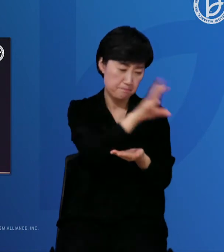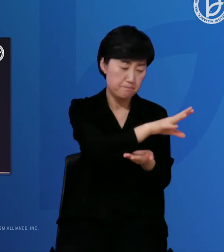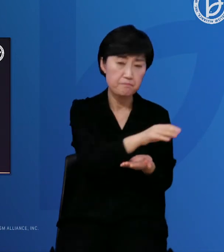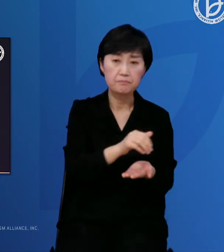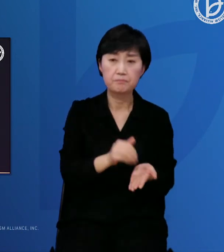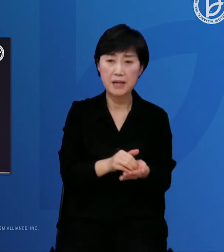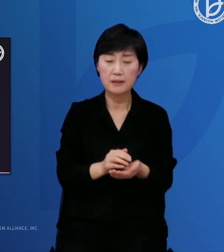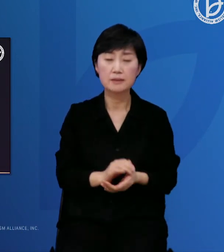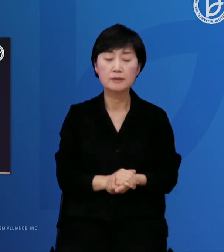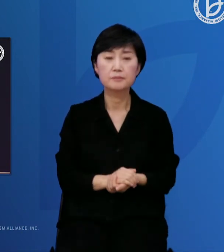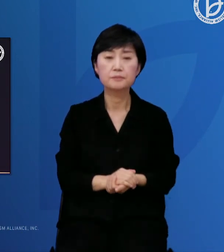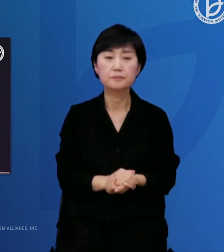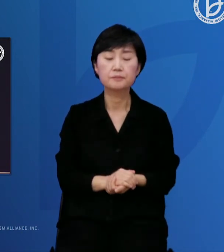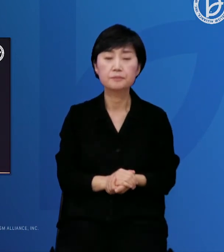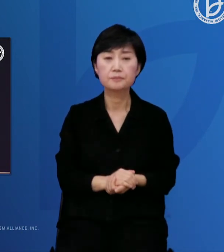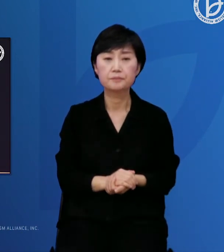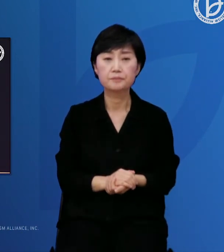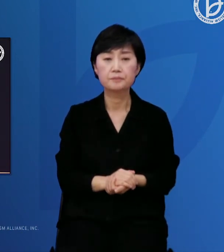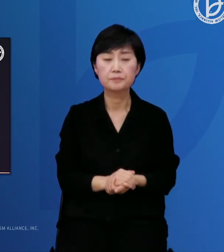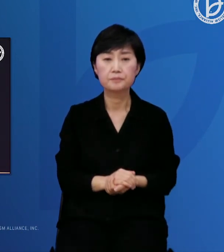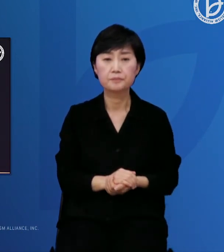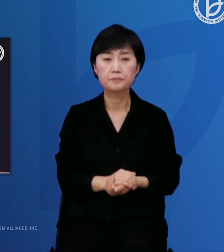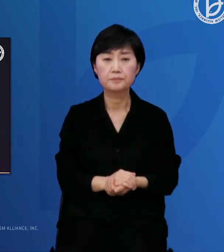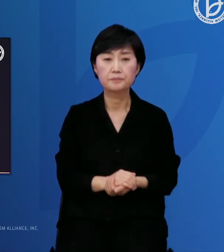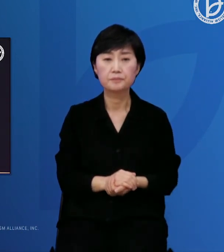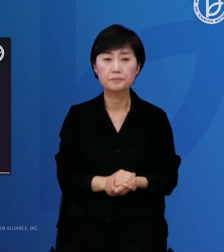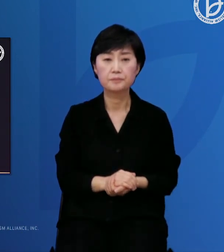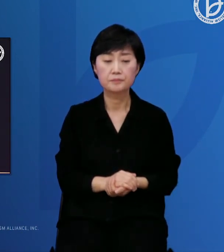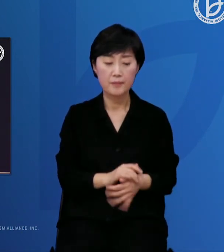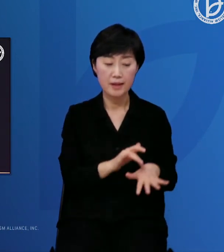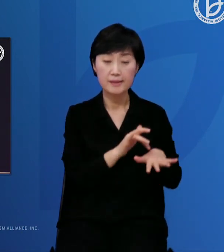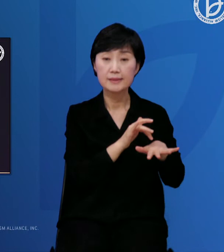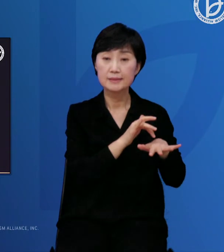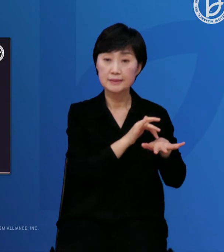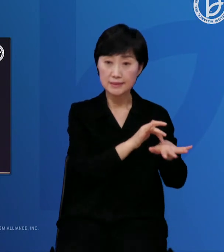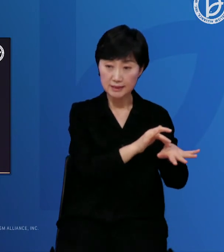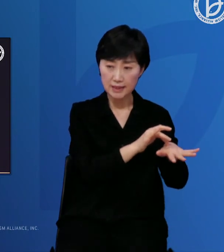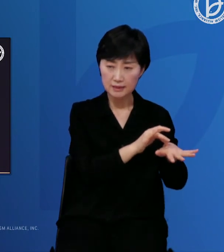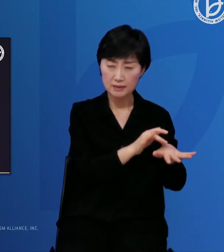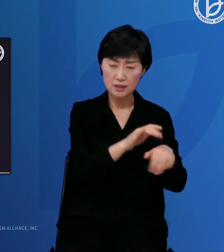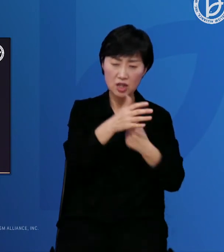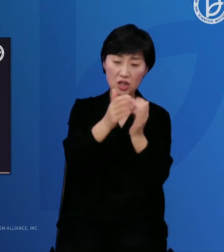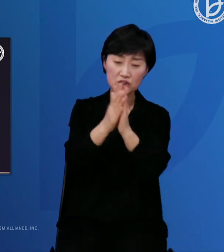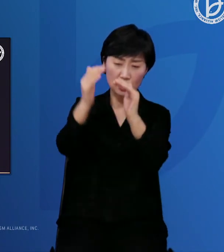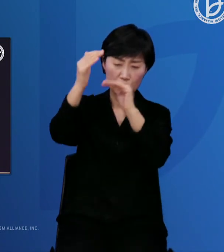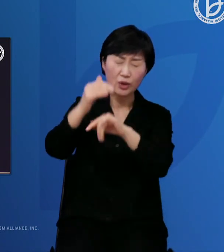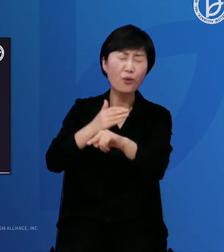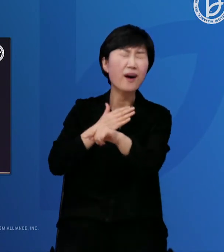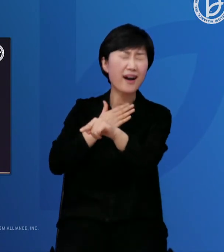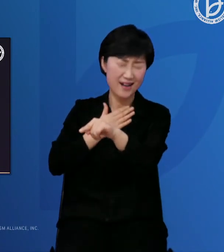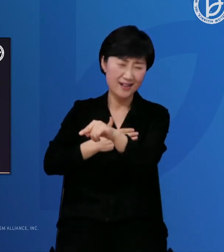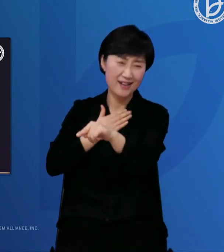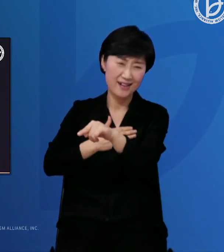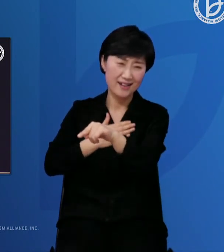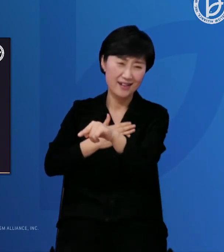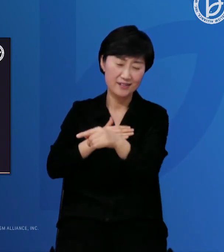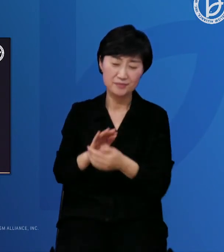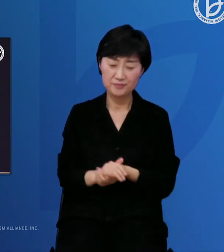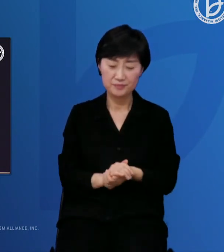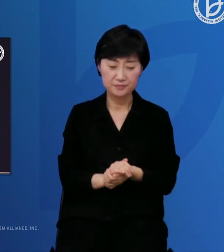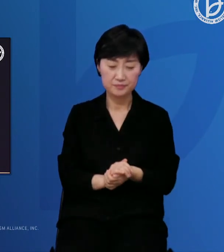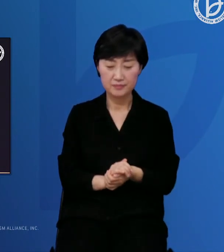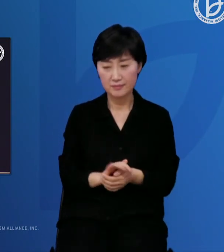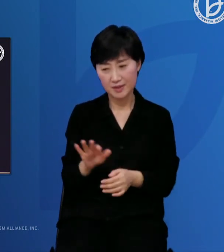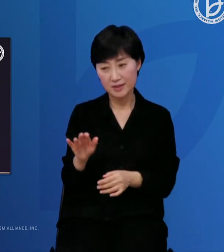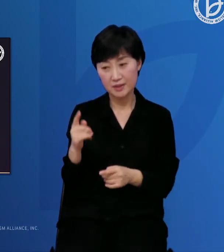8:3. 그러니까요. 요 사단이 성경 알아요. And Satan knows the Bible 뛰어내려 too. 봐라.